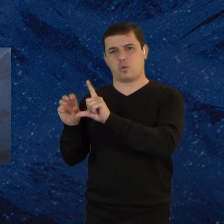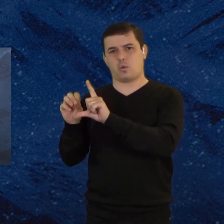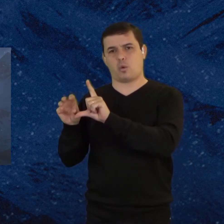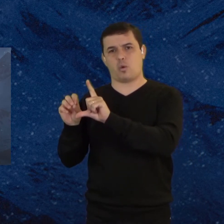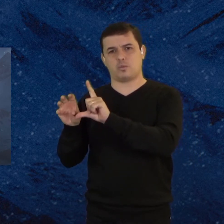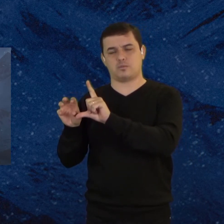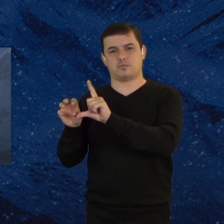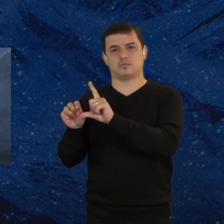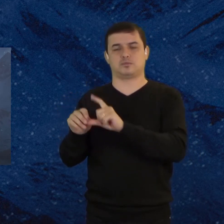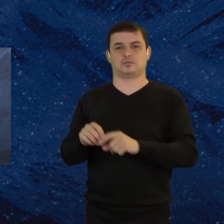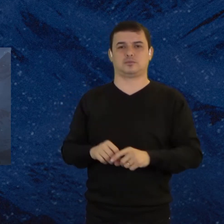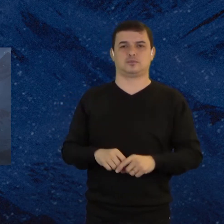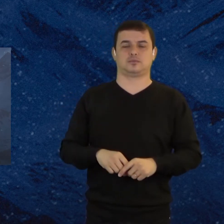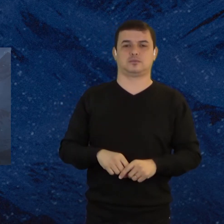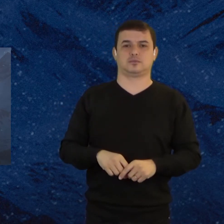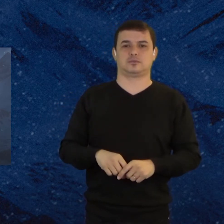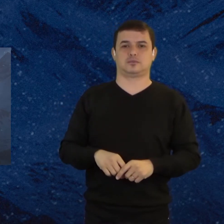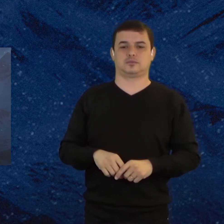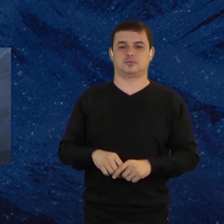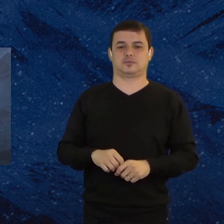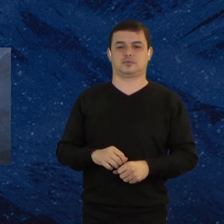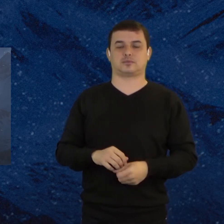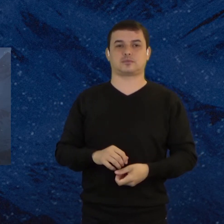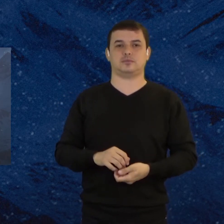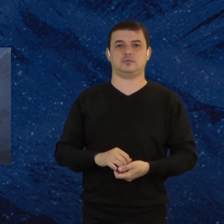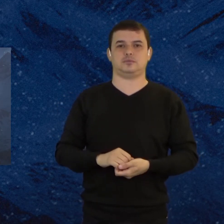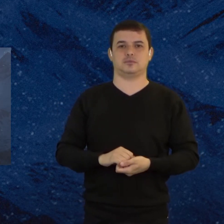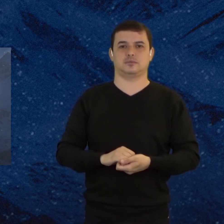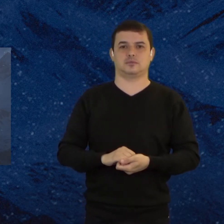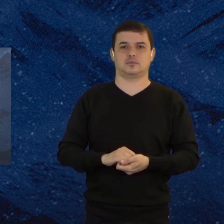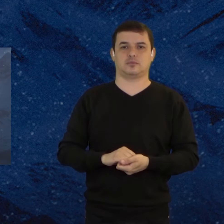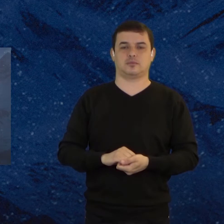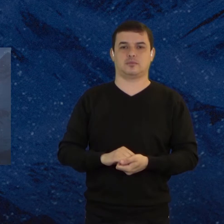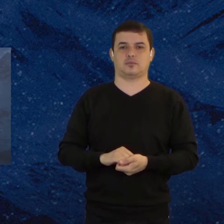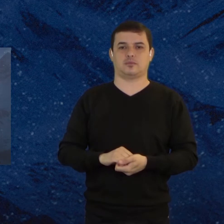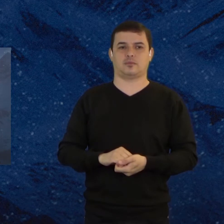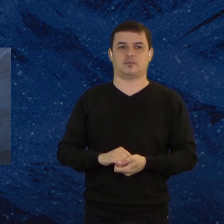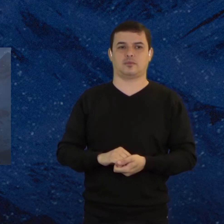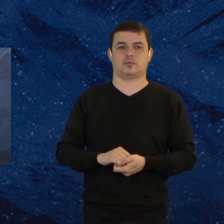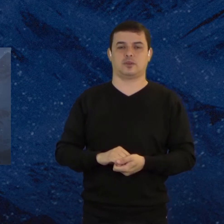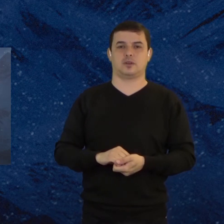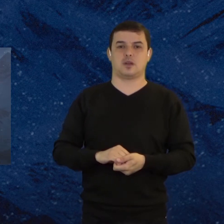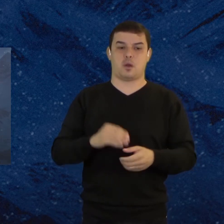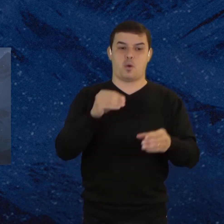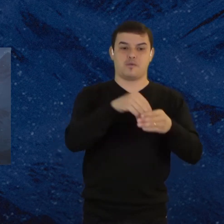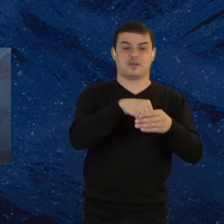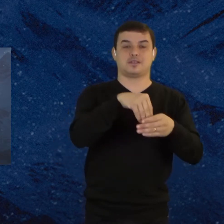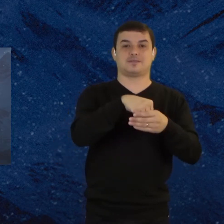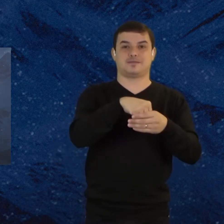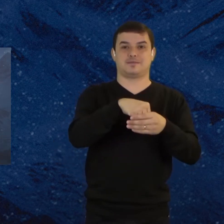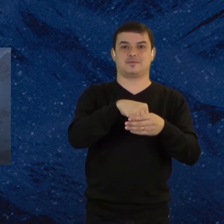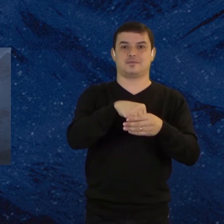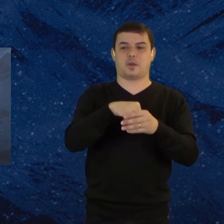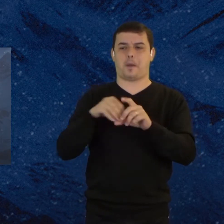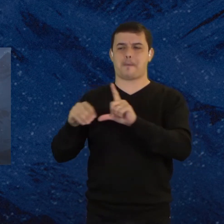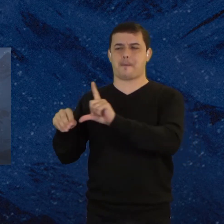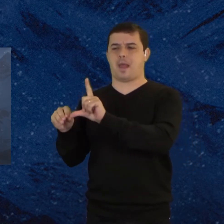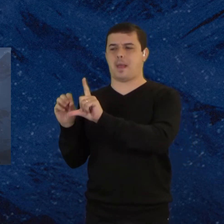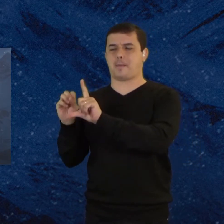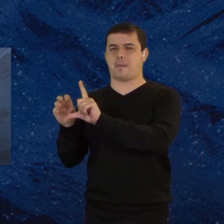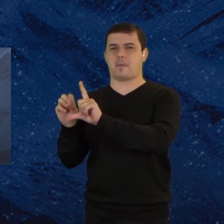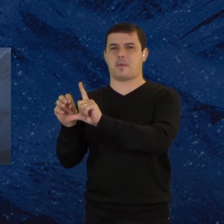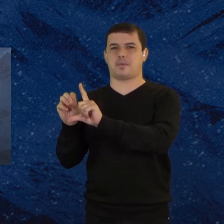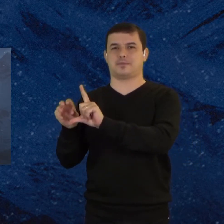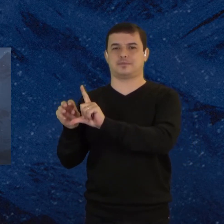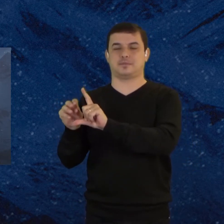aí na tela, eu creio que na minha direita aqui está o QR Code para ofertas. E você pode usar esse